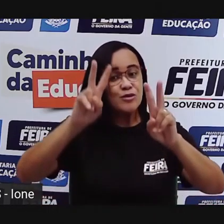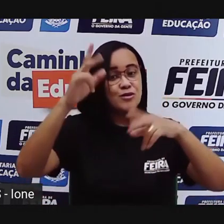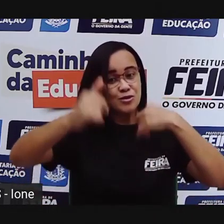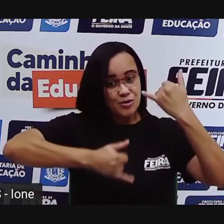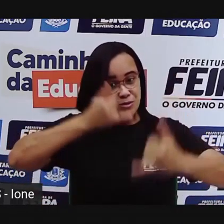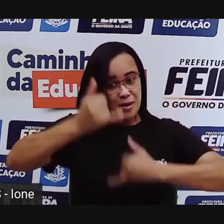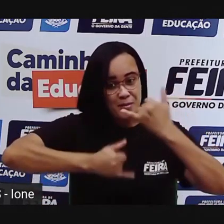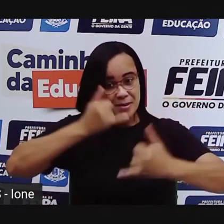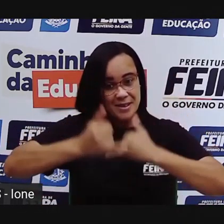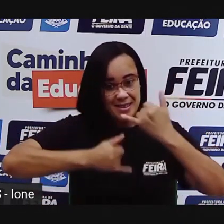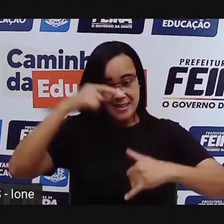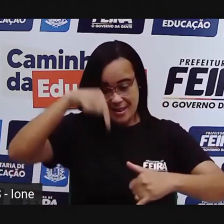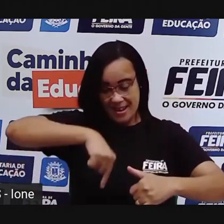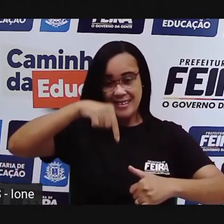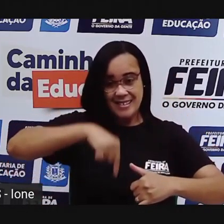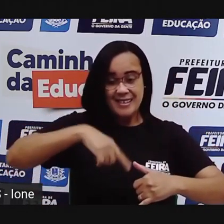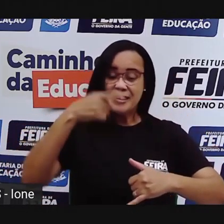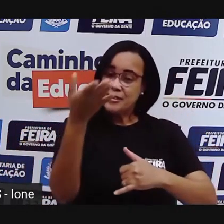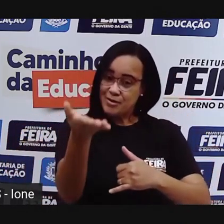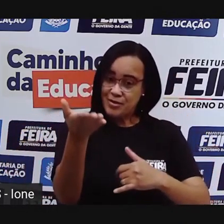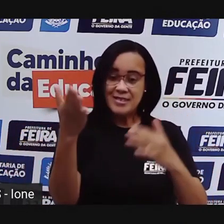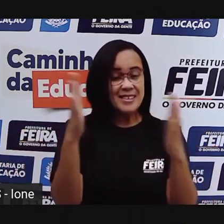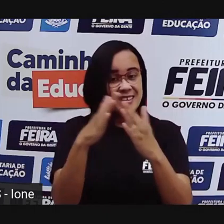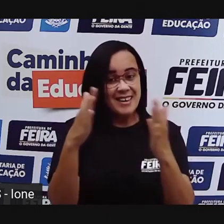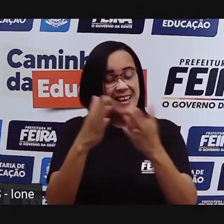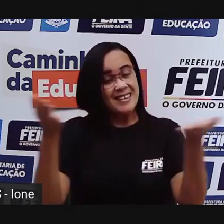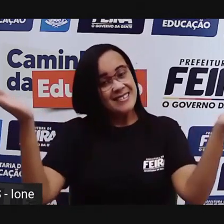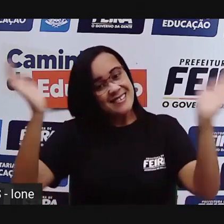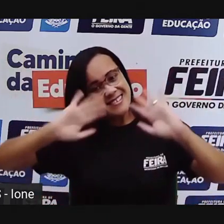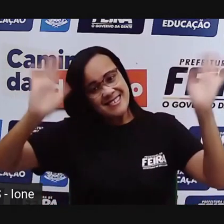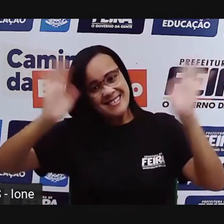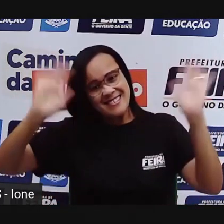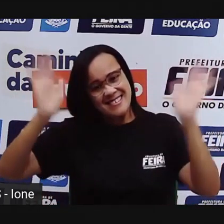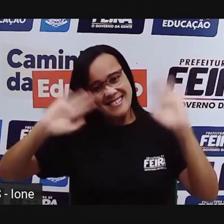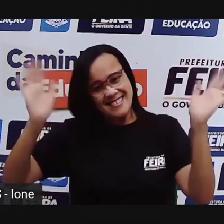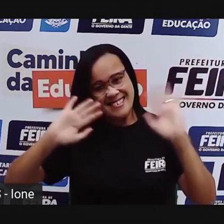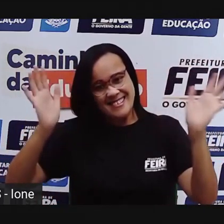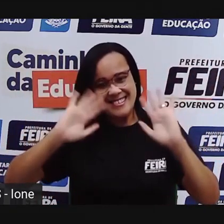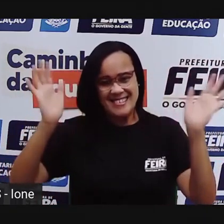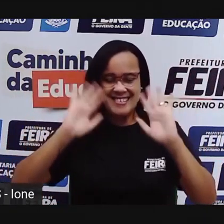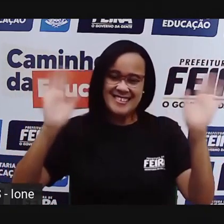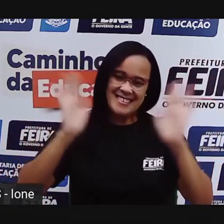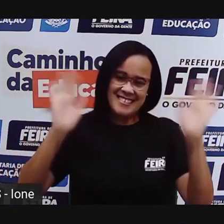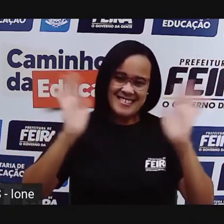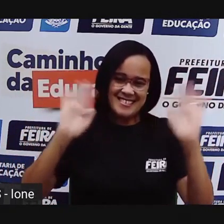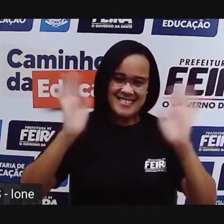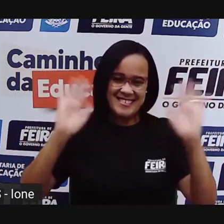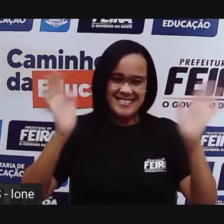E vocês vão brincar com o de vocês daí. Até mais, meninada! Tchau!